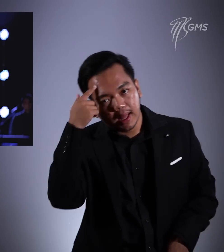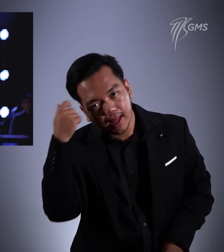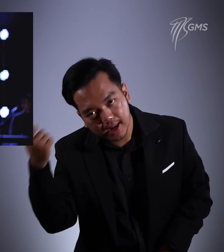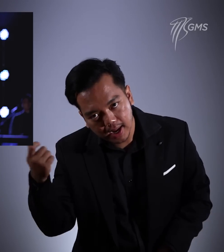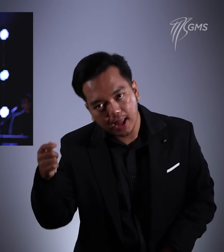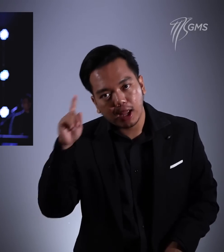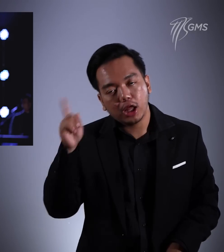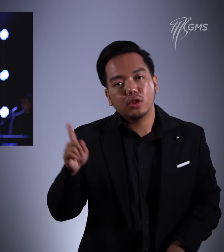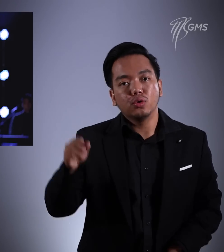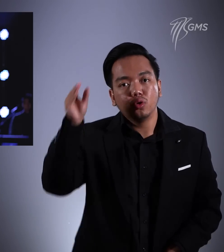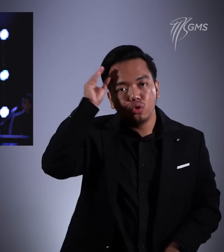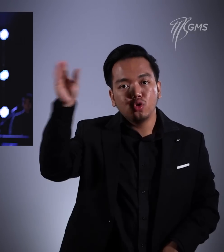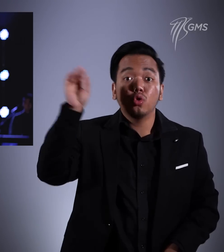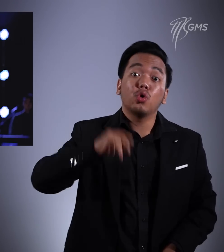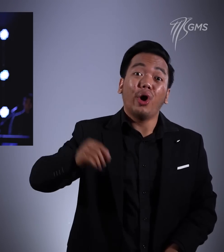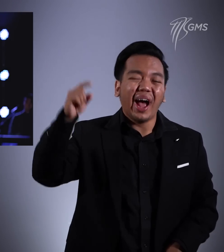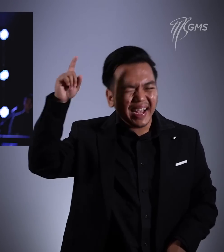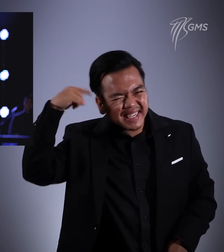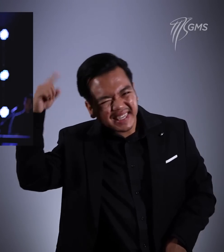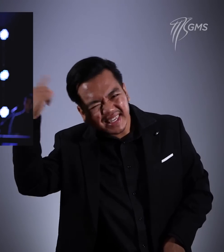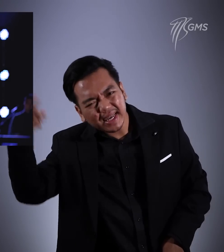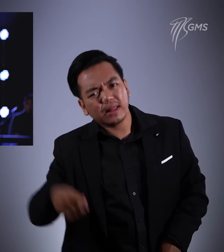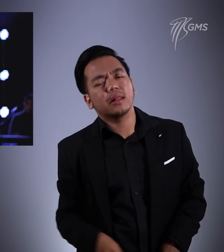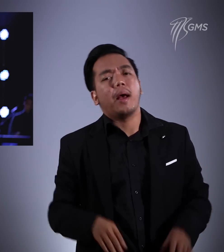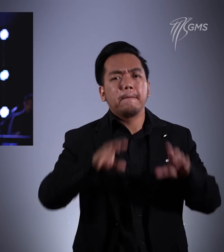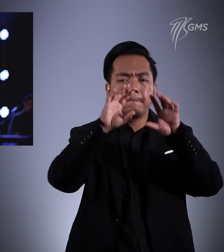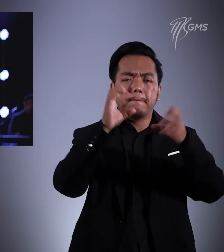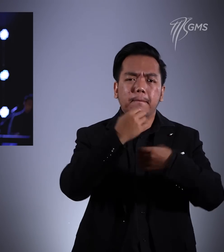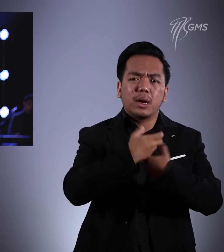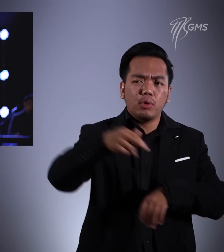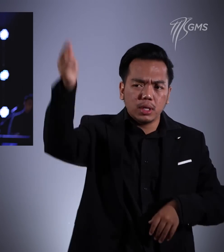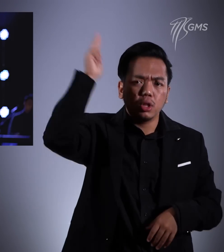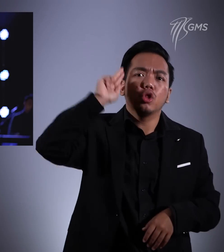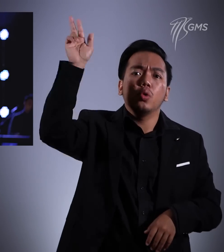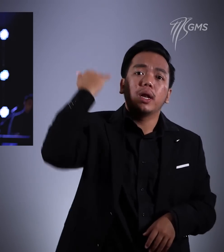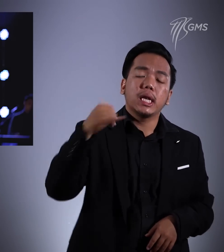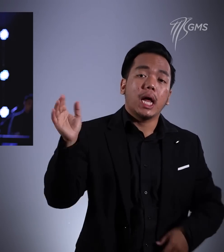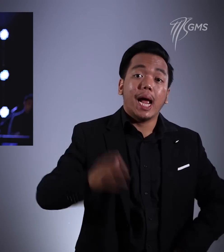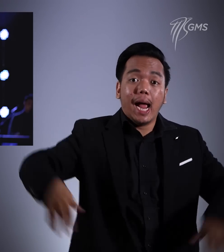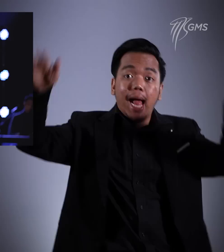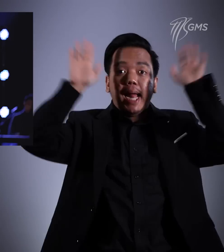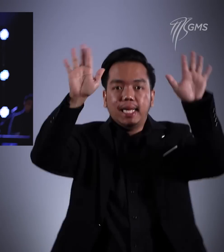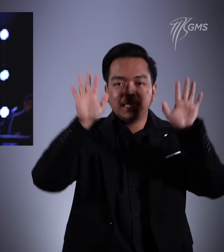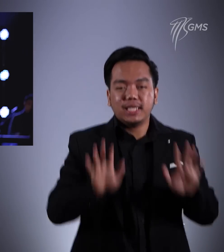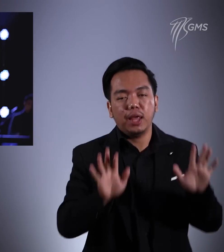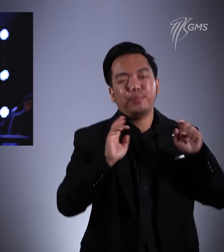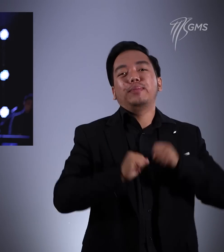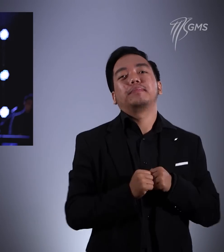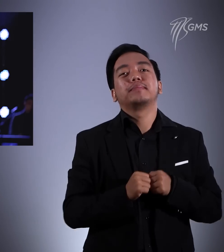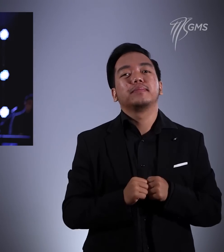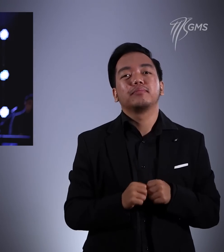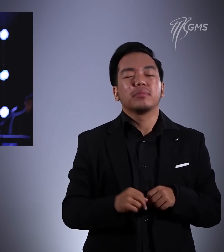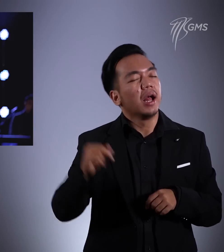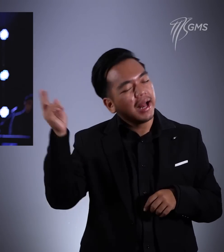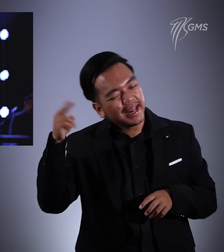mengingat perbuatannya. Kami telah mendengar perbuatanmu ajaib di masa lalu. Ingat lagi